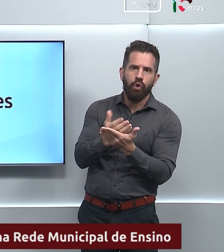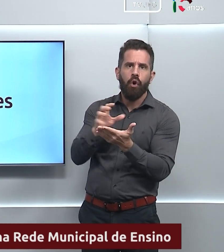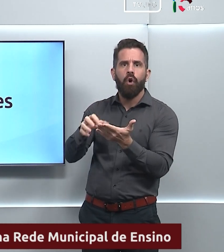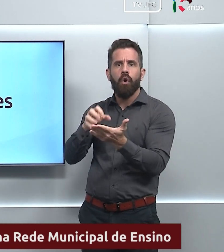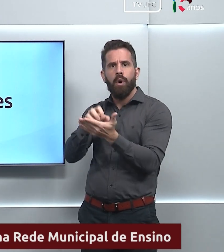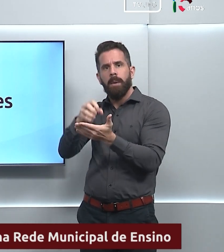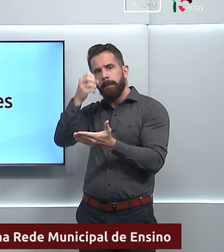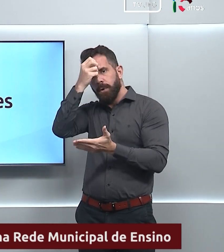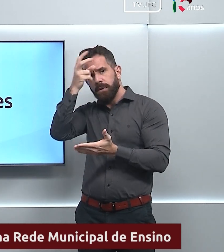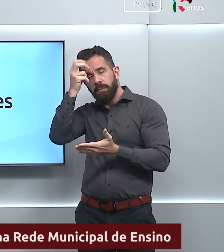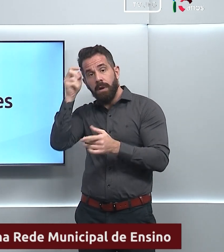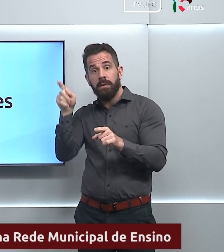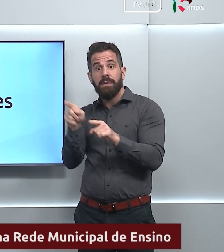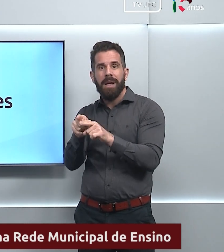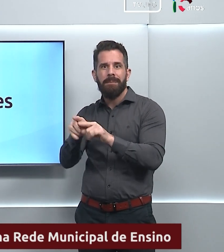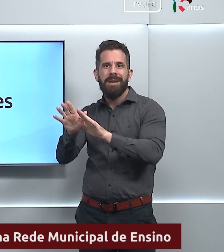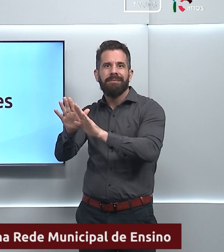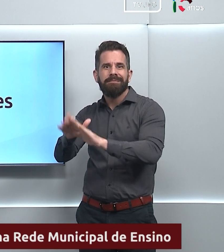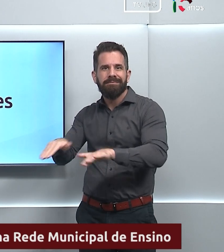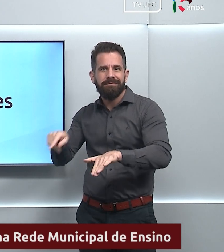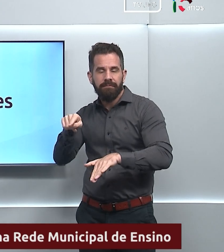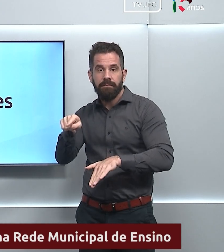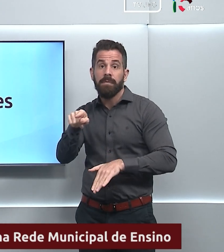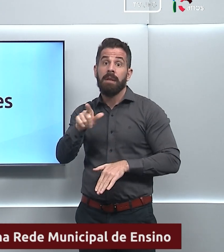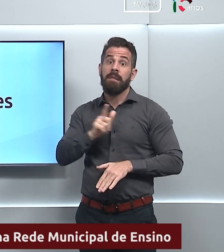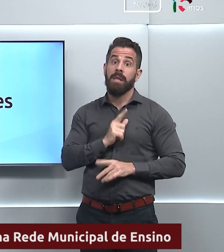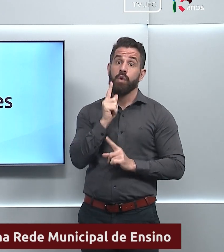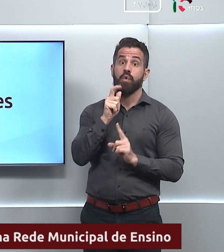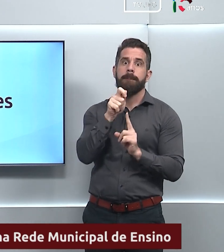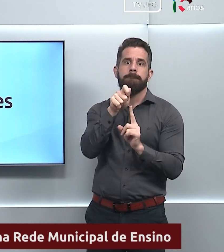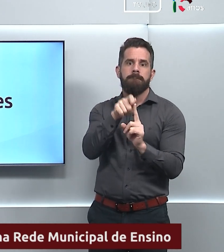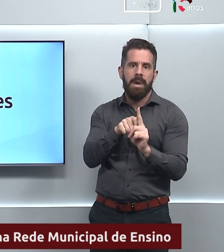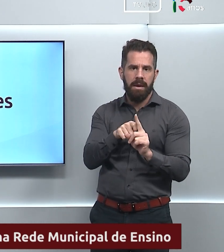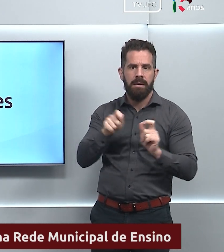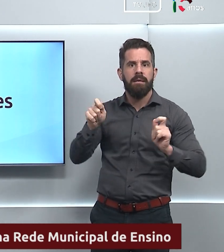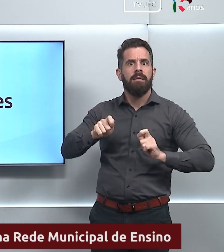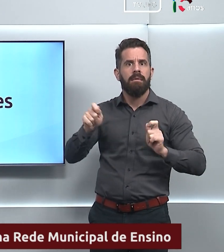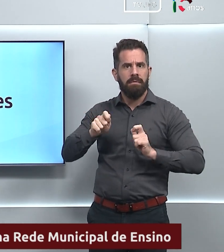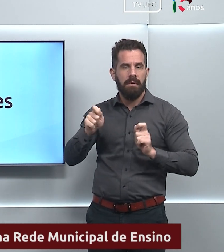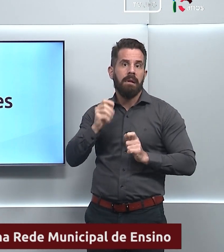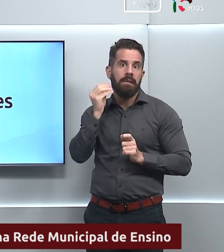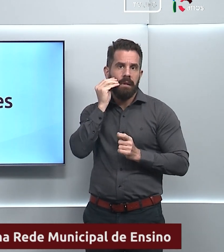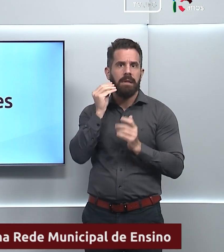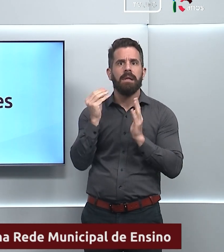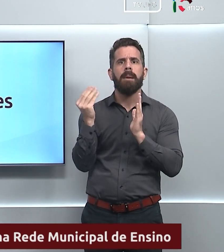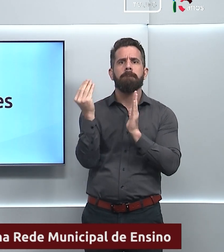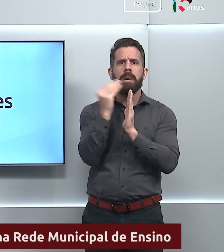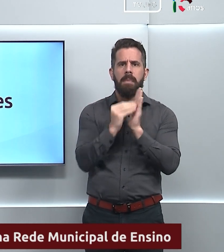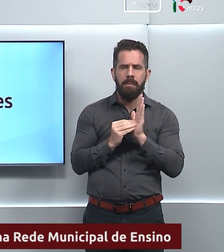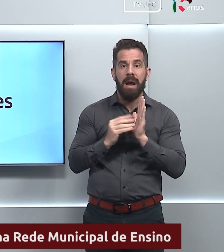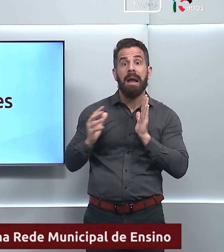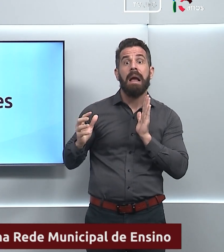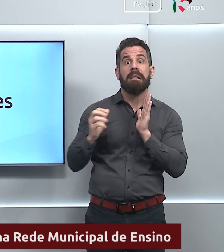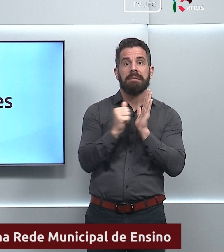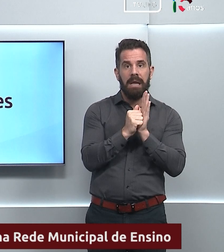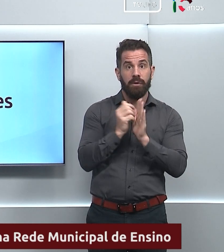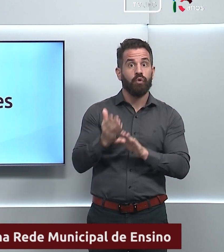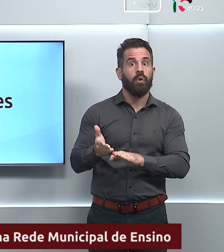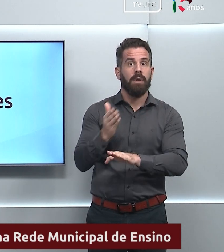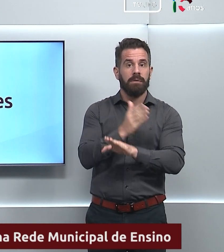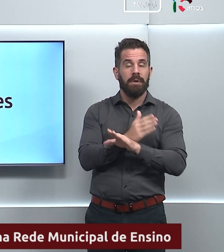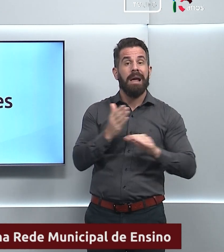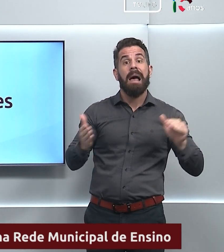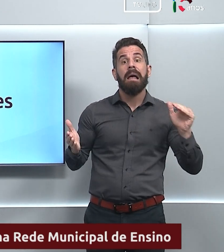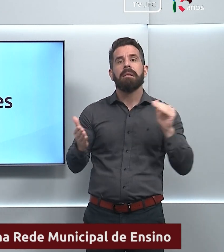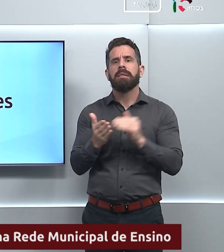de educação infantil. As famílias têm mais de um mês para realizar o cadastro antecipado, viu? Ele deve ser feito até a data